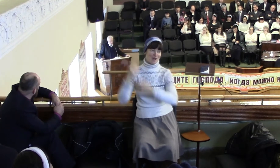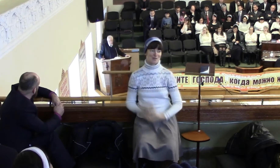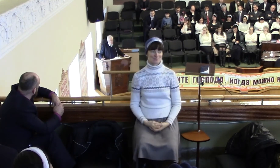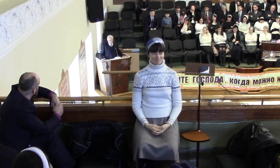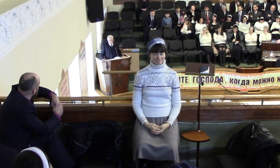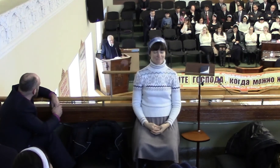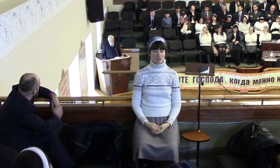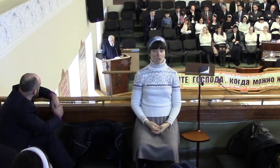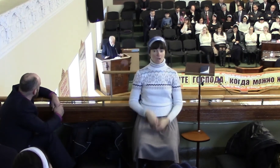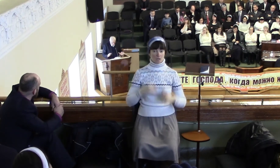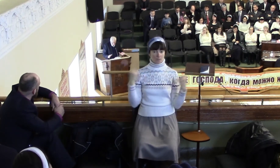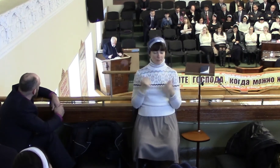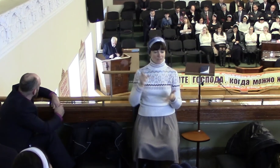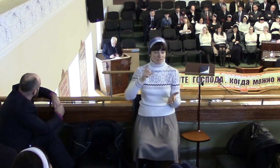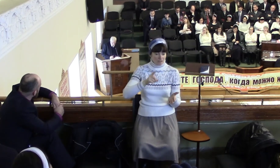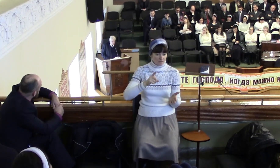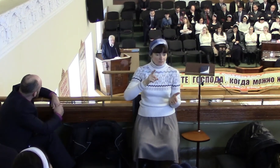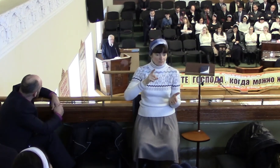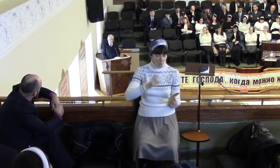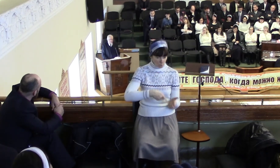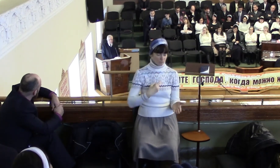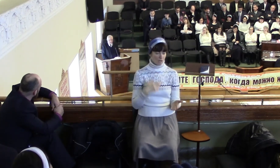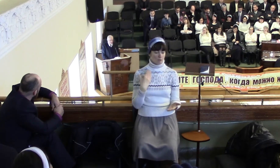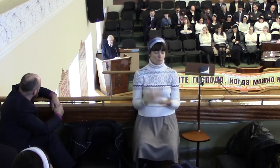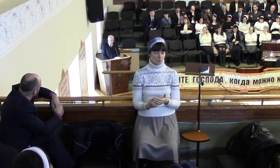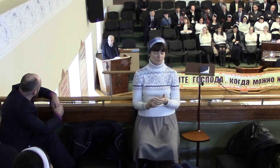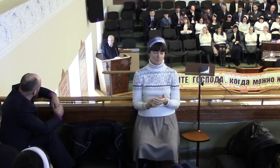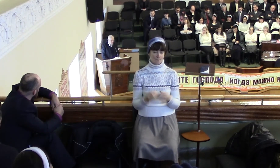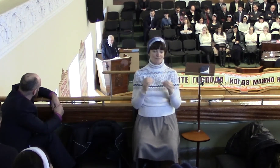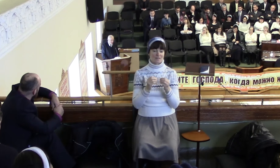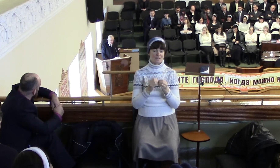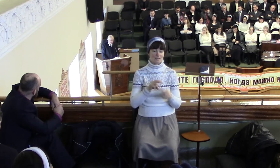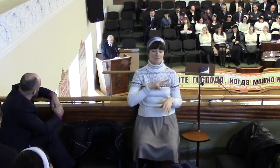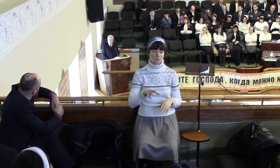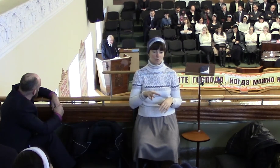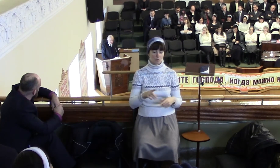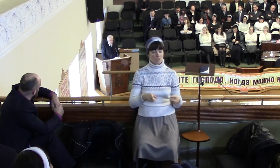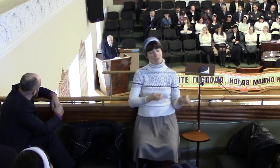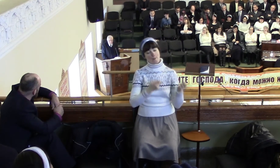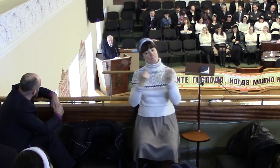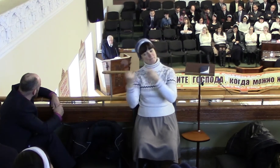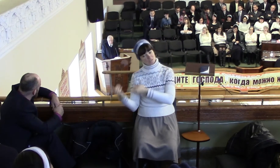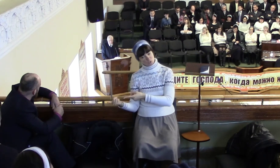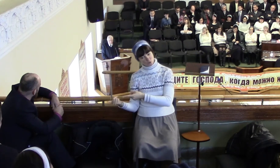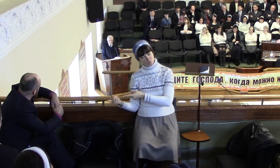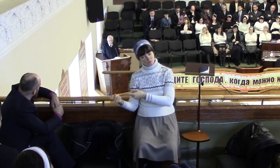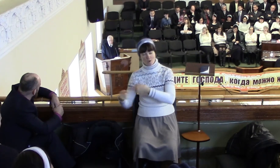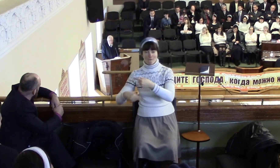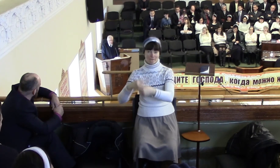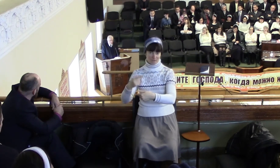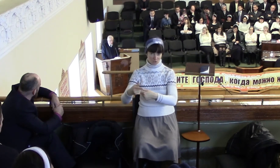мне сообщили, что вот 10 минут назад отошел в вечность, мои первые слова